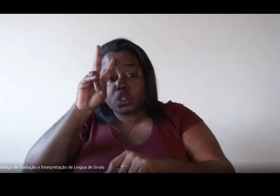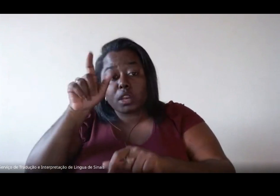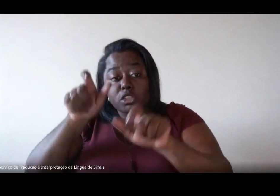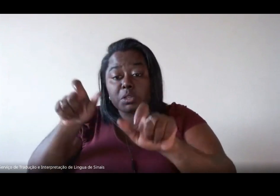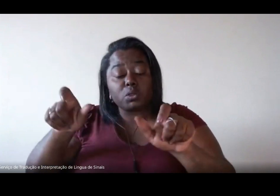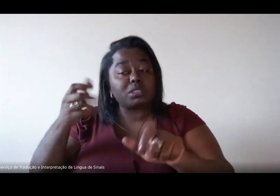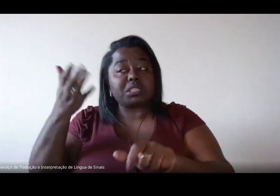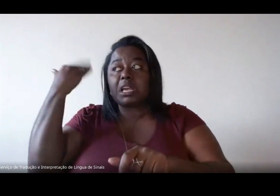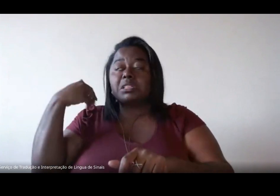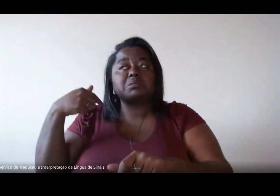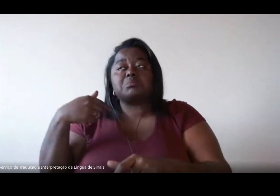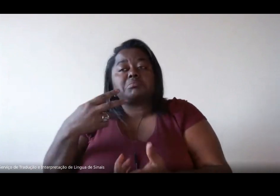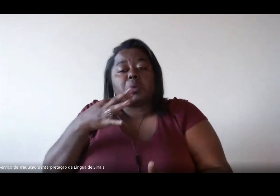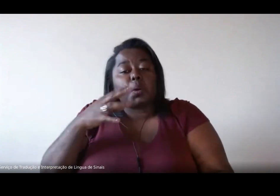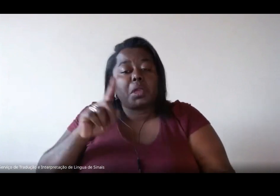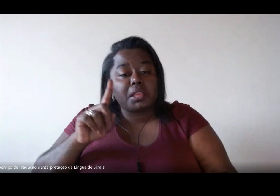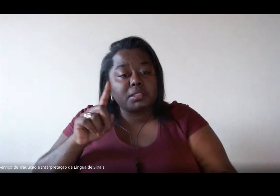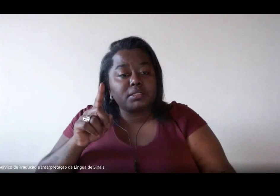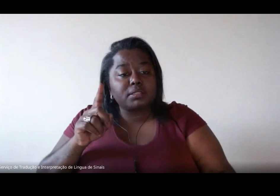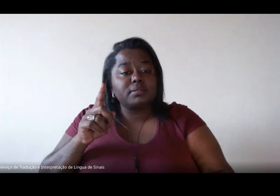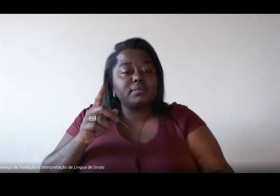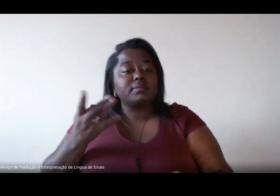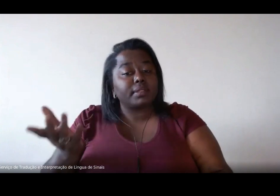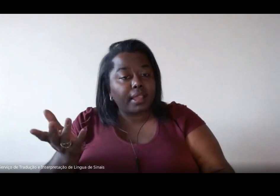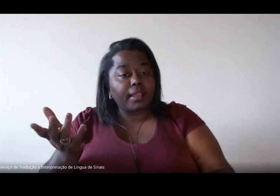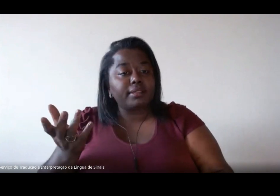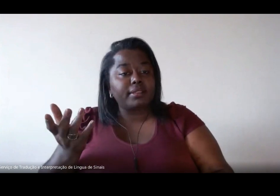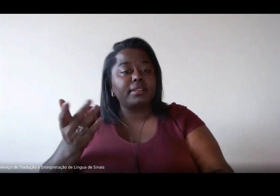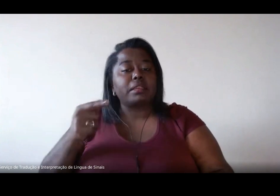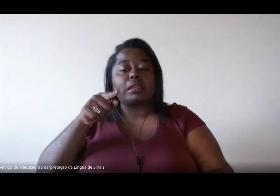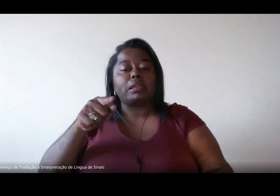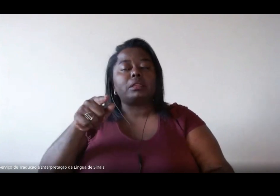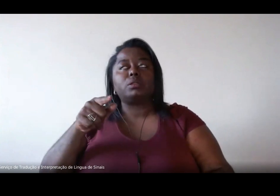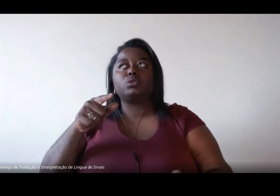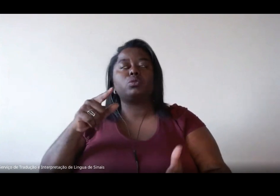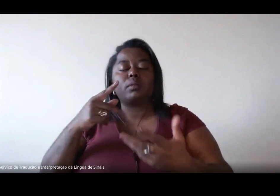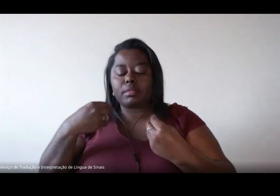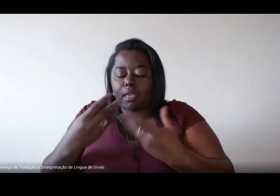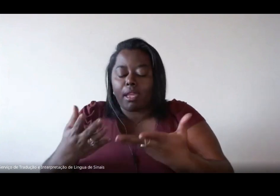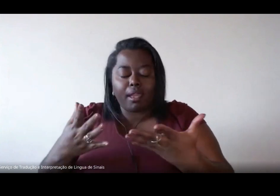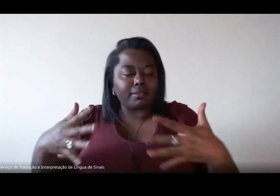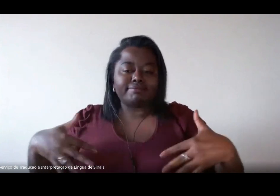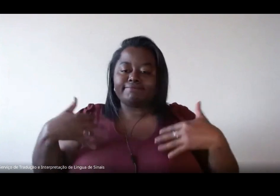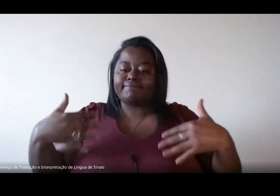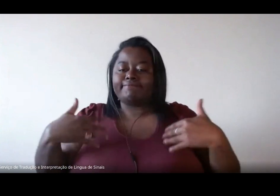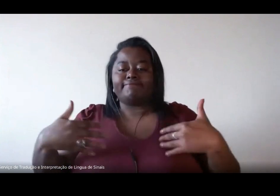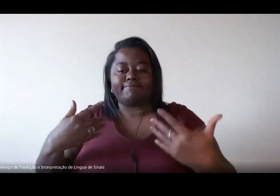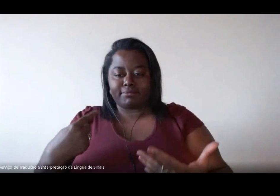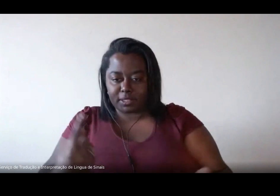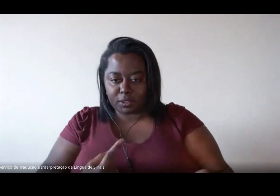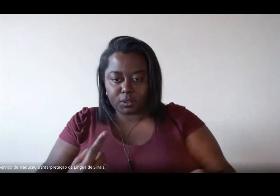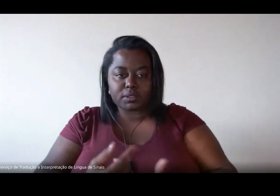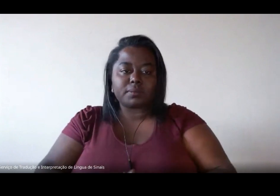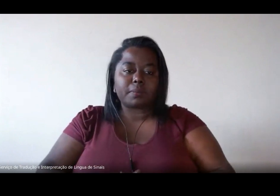de pessoas que eu nunca tinha ouvido falar. E, de repente, isso dá, não só dá um certo ânimo para a